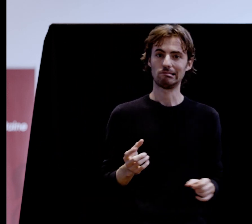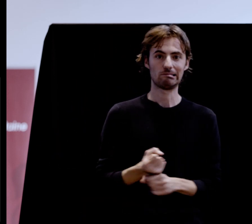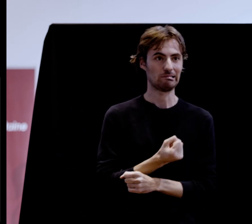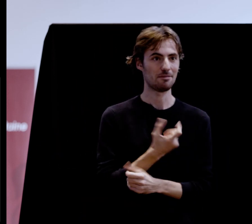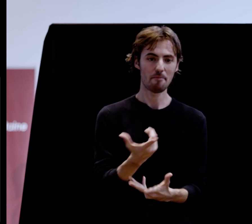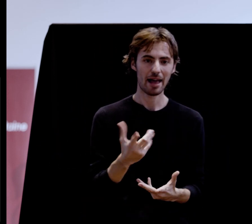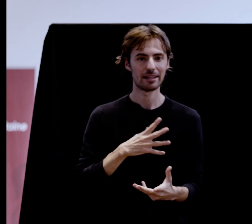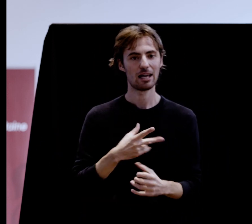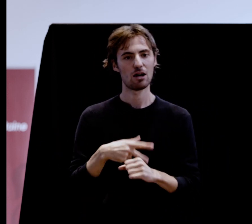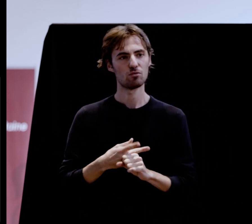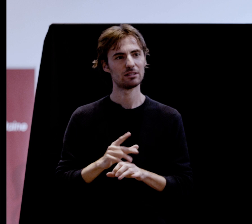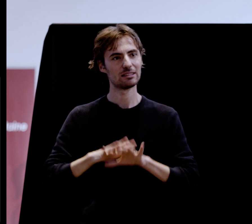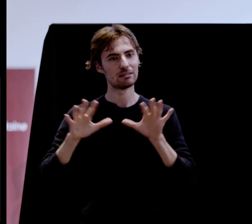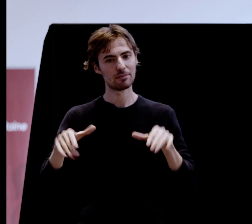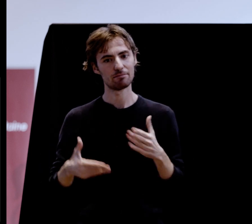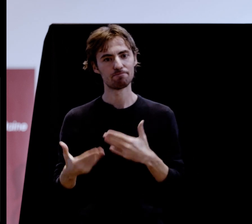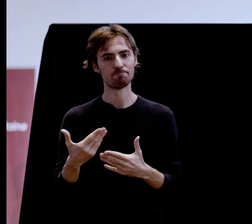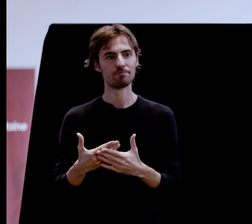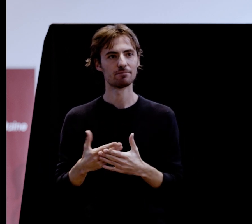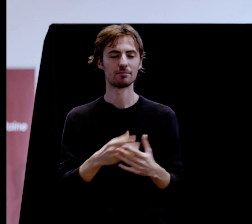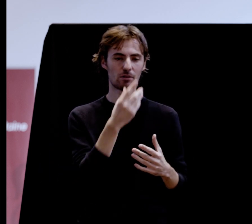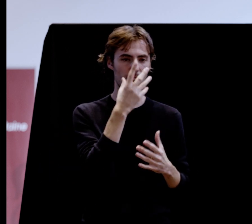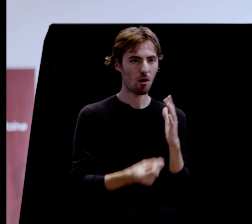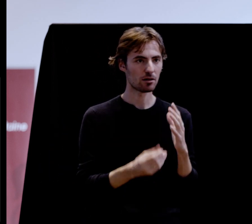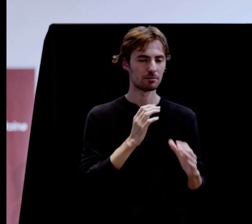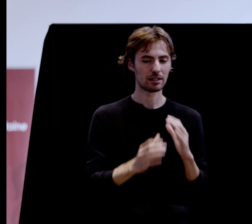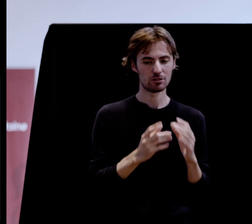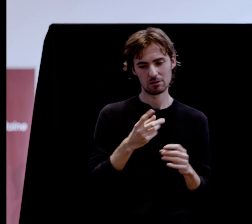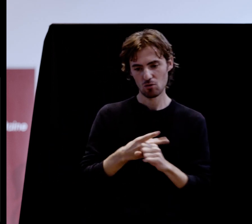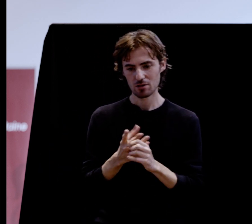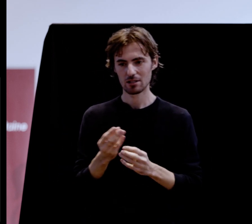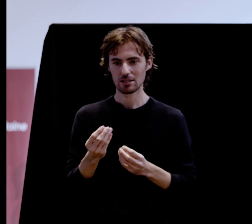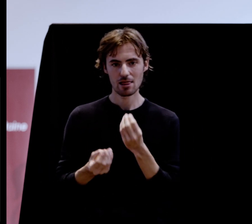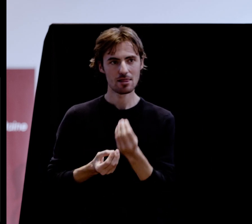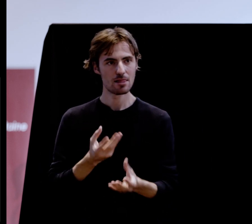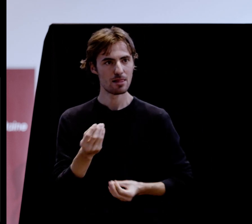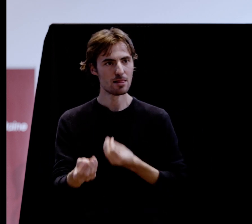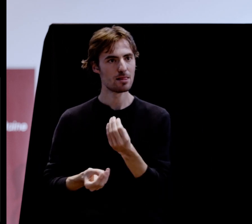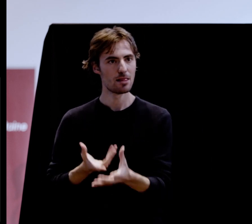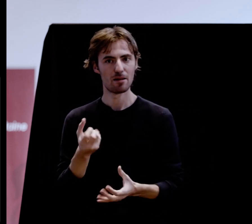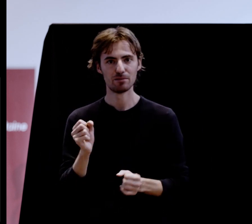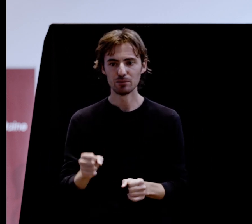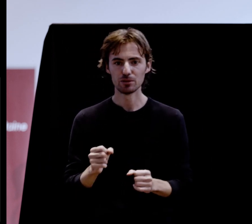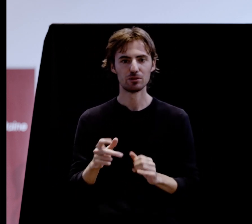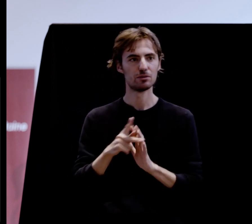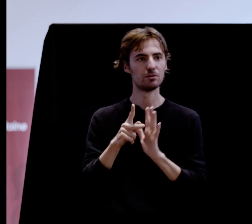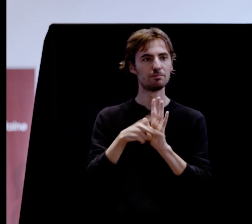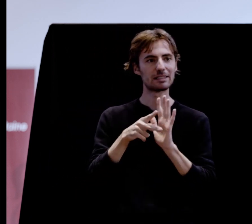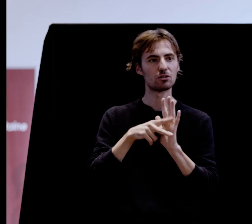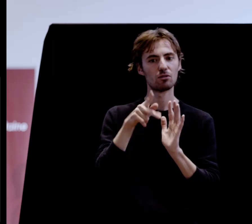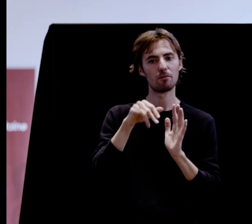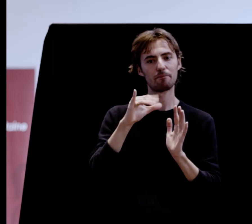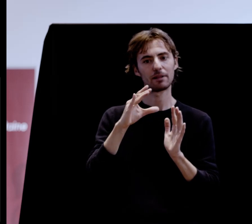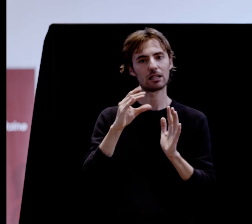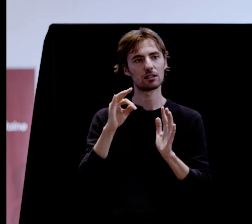pour s'affranchir de ce manque de communication. Et on peut utiliser les pictos. Il y a des pictos qui existent